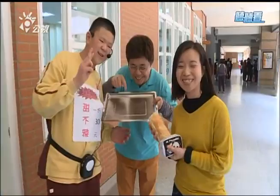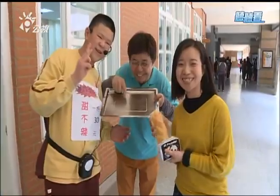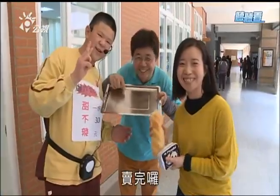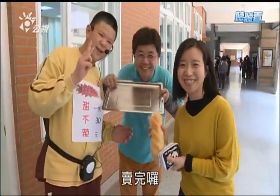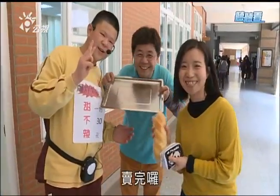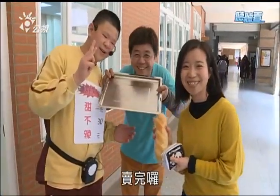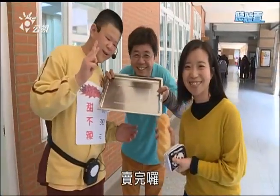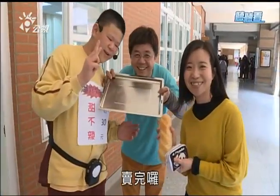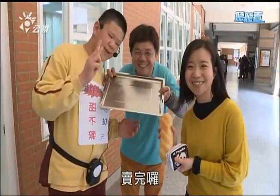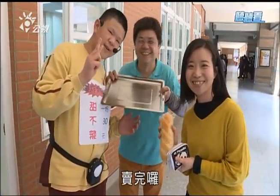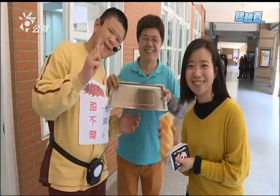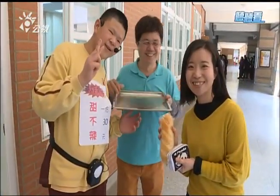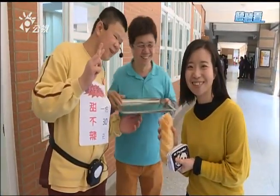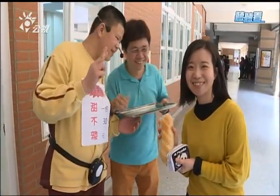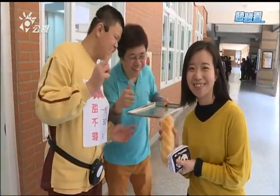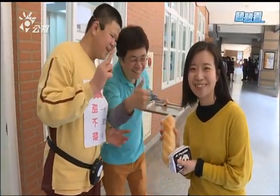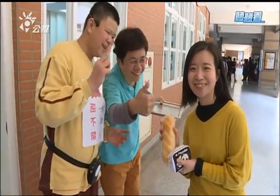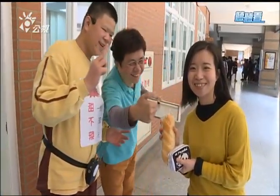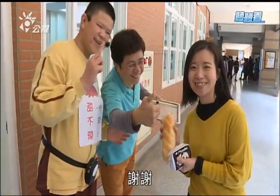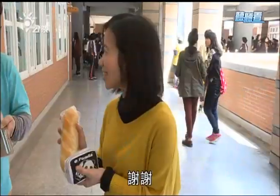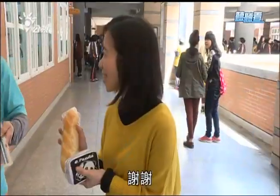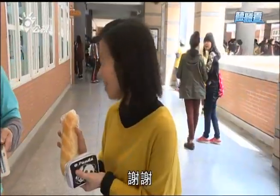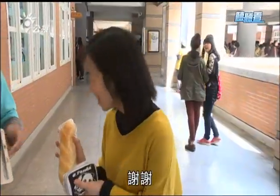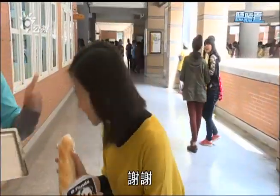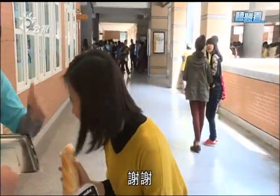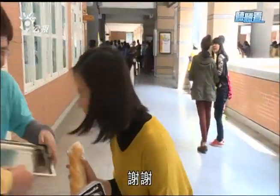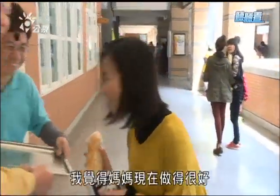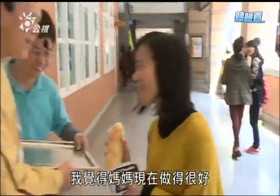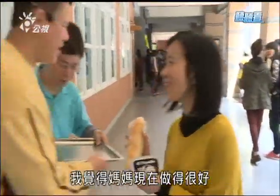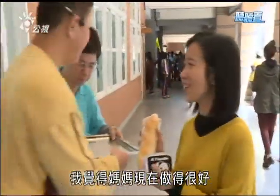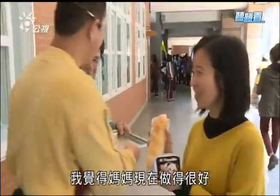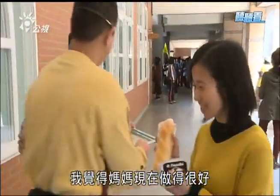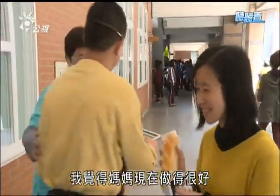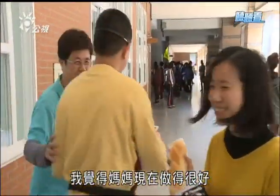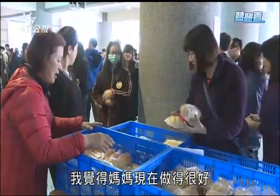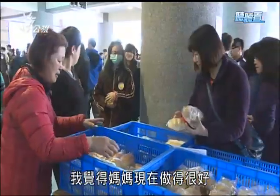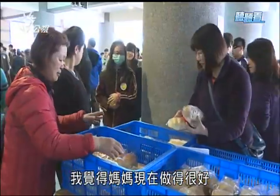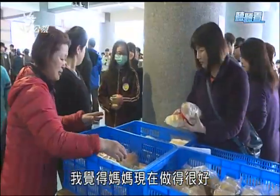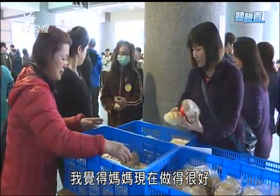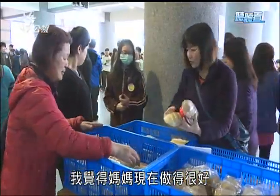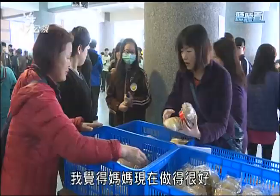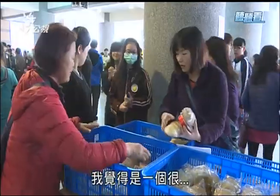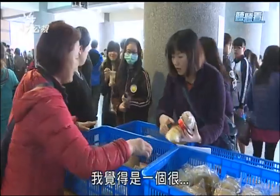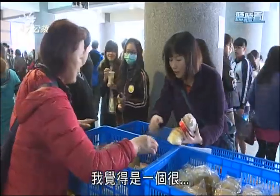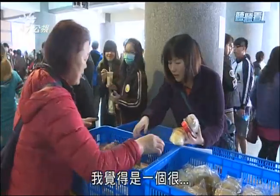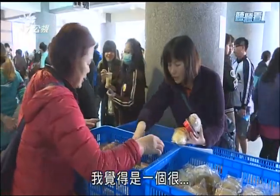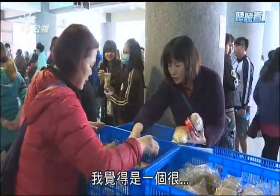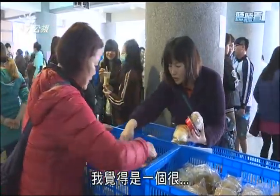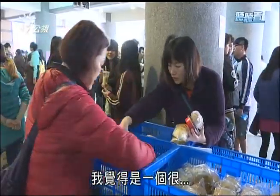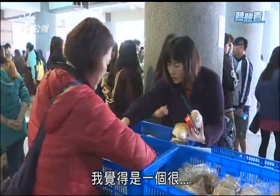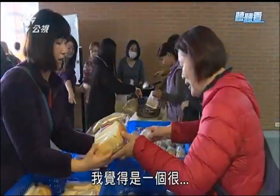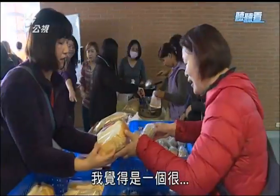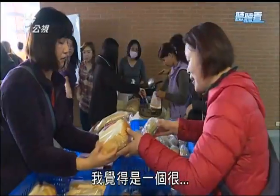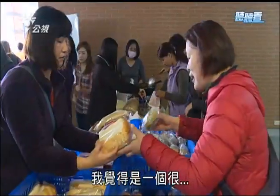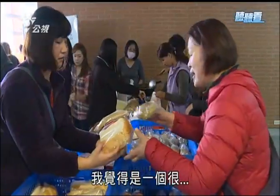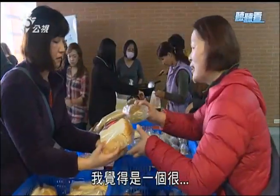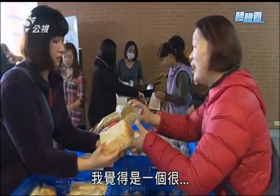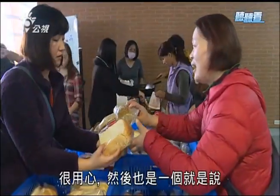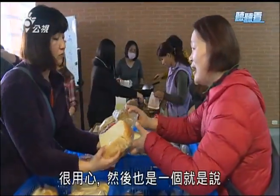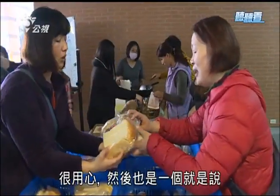哎，卖完喽，嘿嘿。谢谢。 我觉得妈妈现在做得很好，我觉得是一个很用